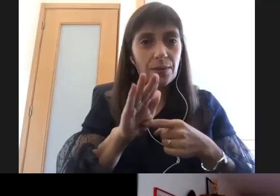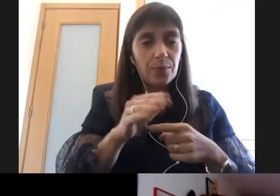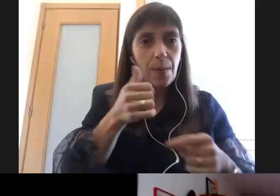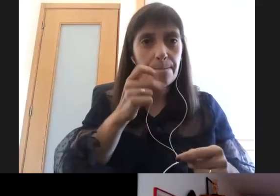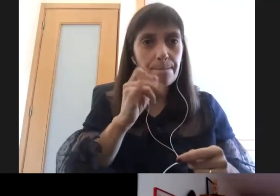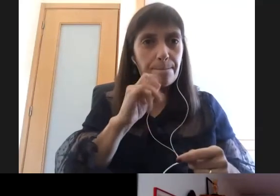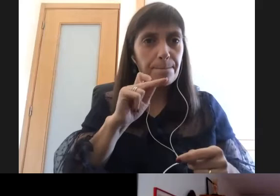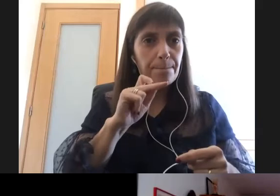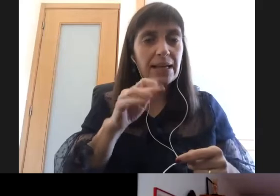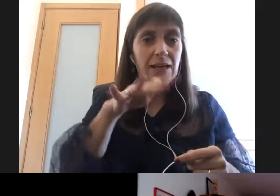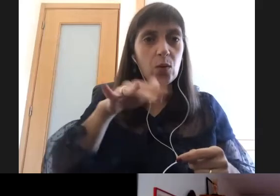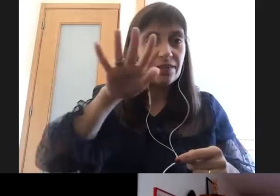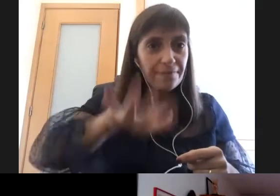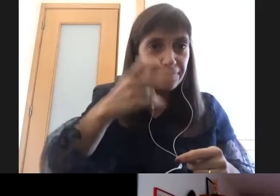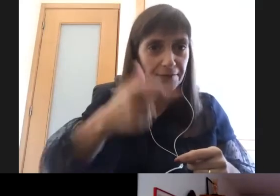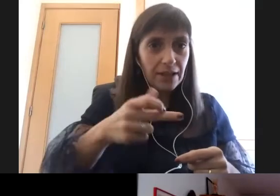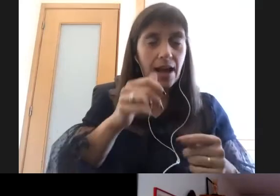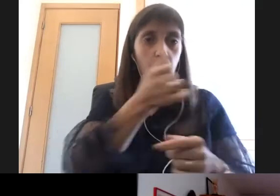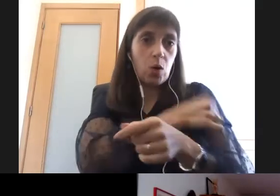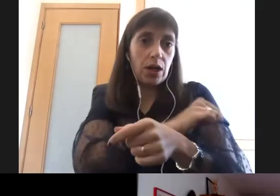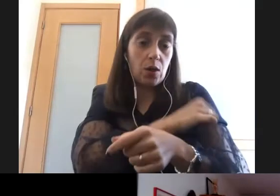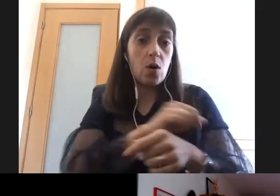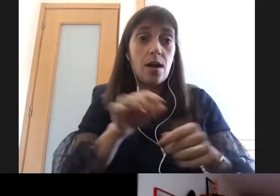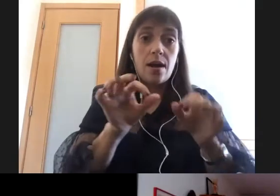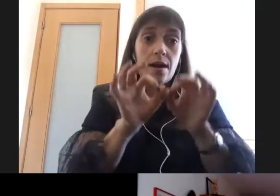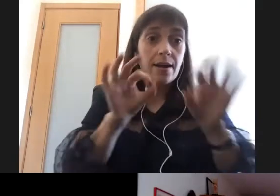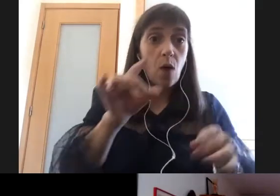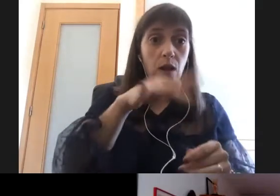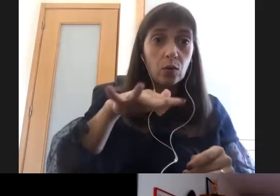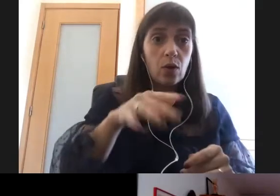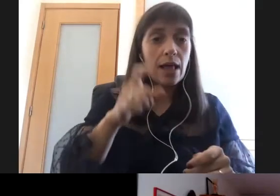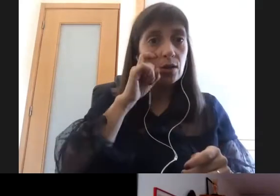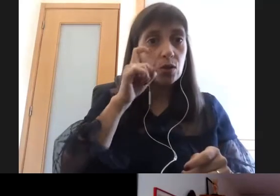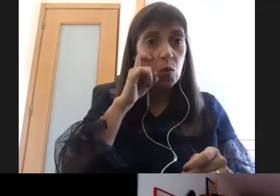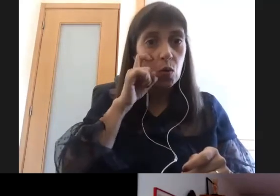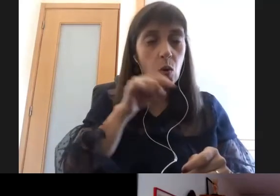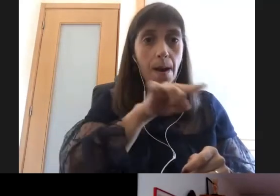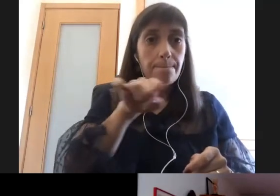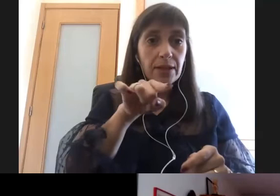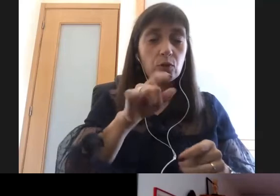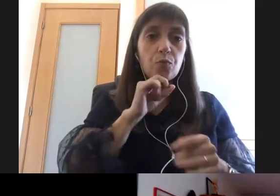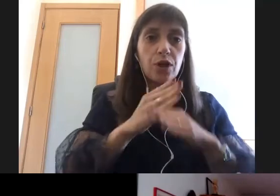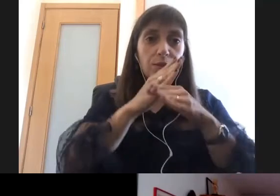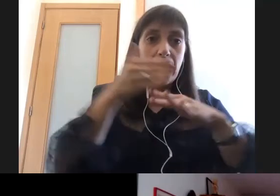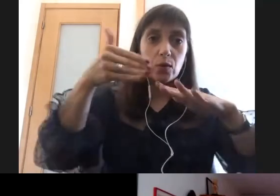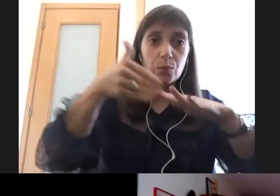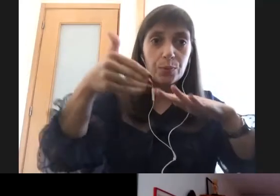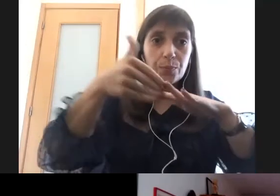fica o Rio de Janeiro. Era um lugar seguro para você aportar os navios. Com muita frequência,